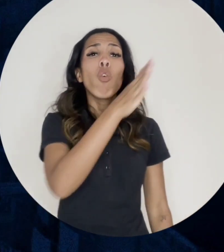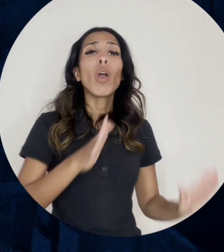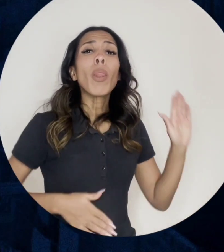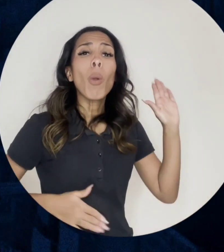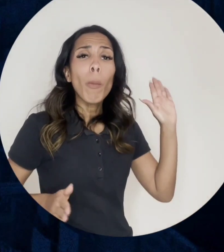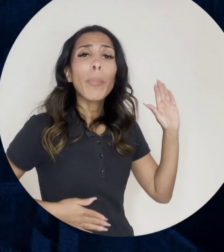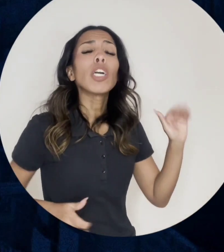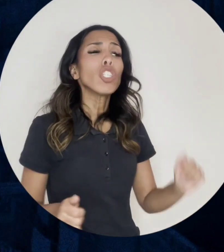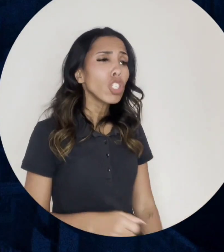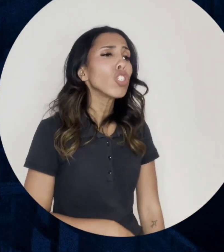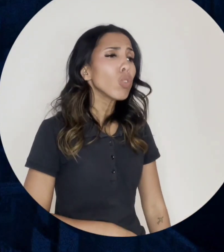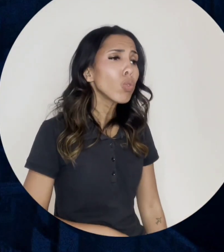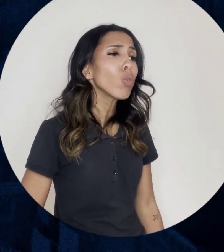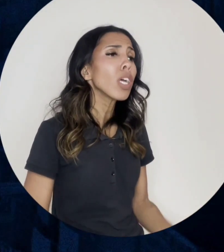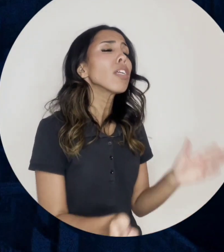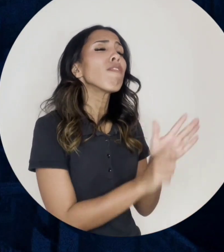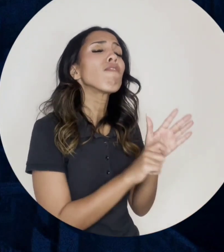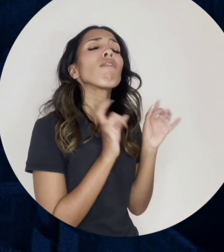descobri que,